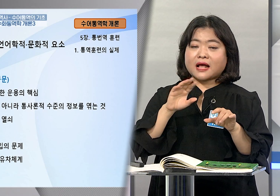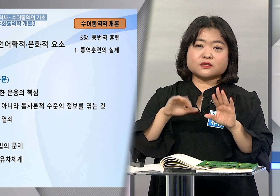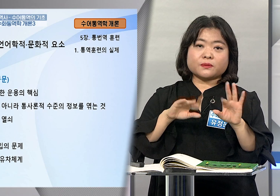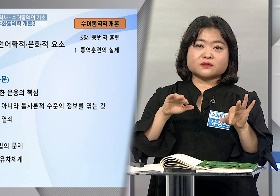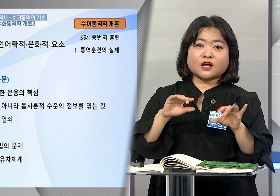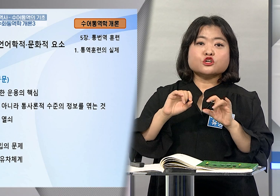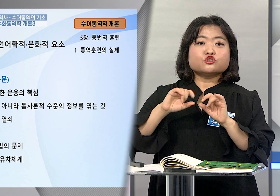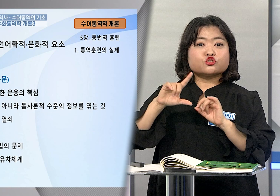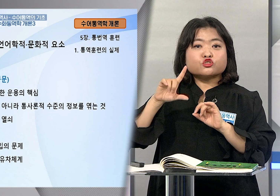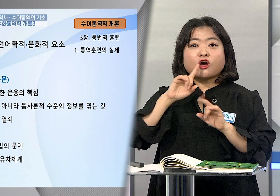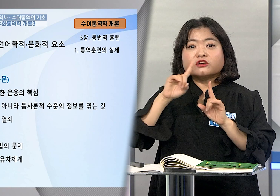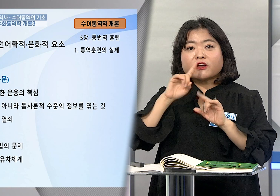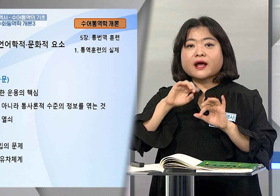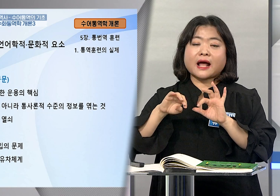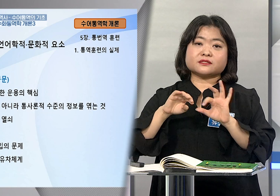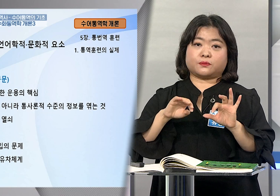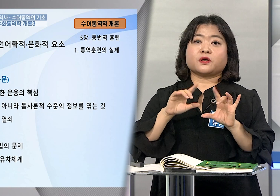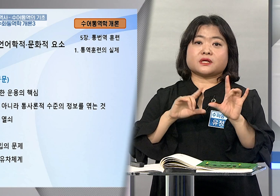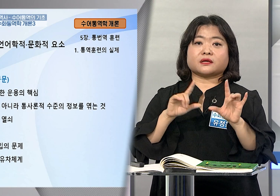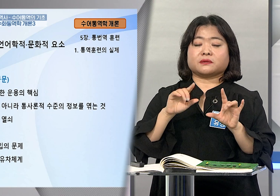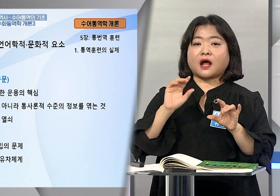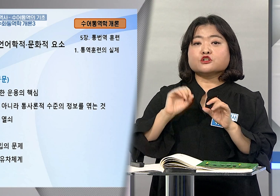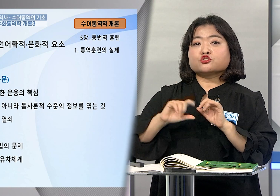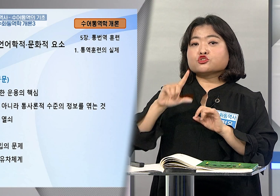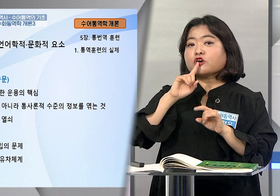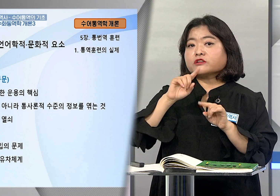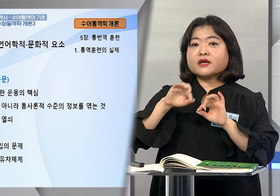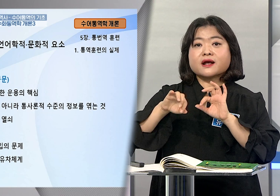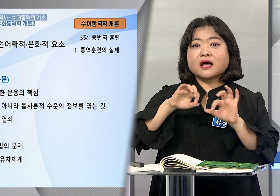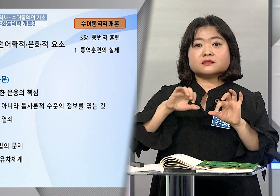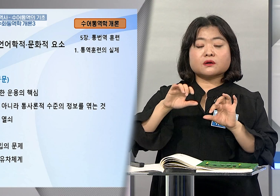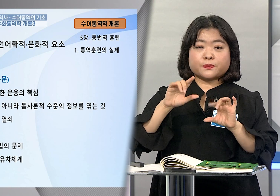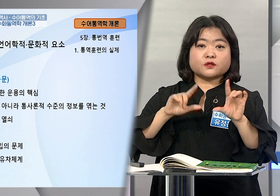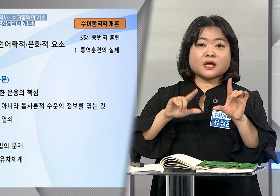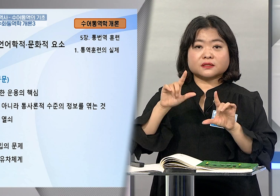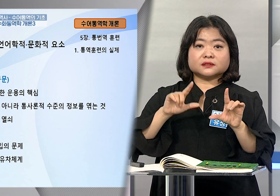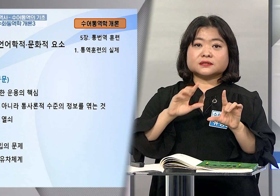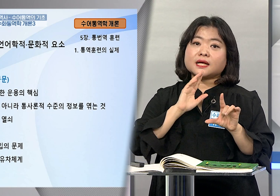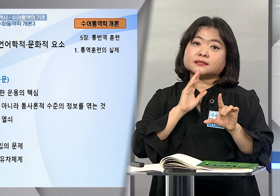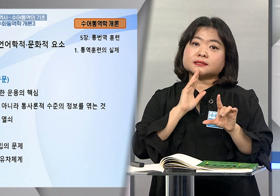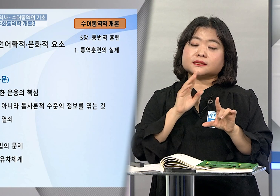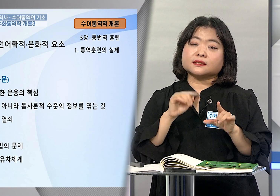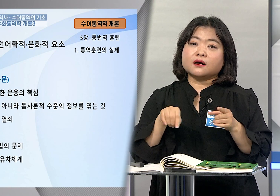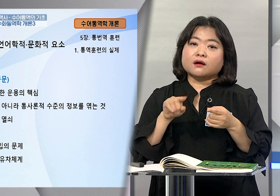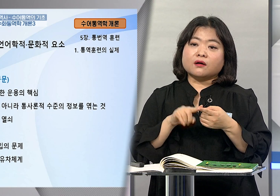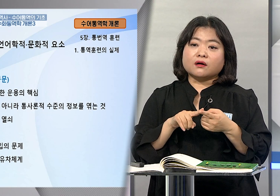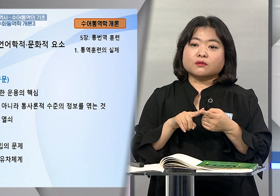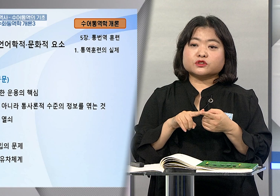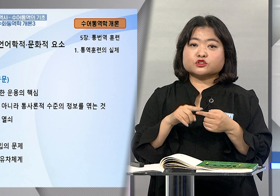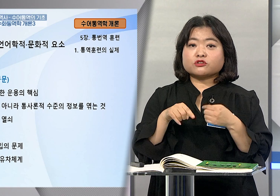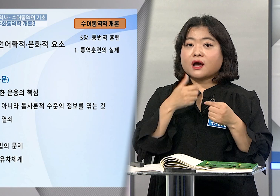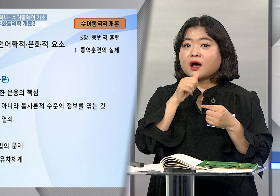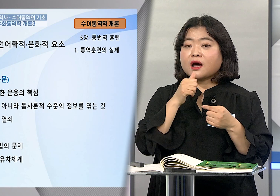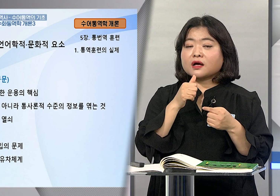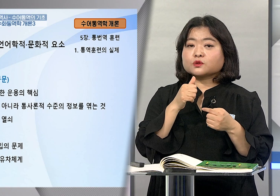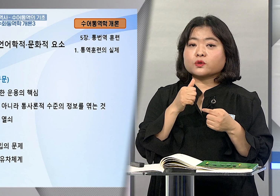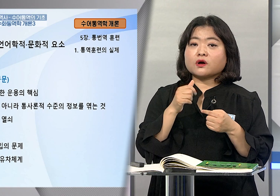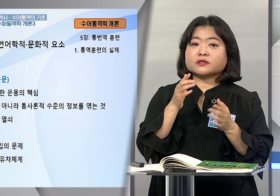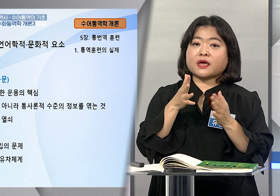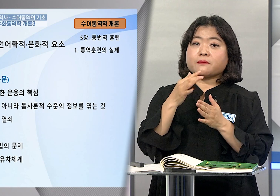간섭 현상, 주류 언어의 간섭 현상입니다. 주류 언어의 간섭 현상은 사실 우리 수화 통역계에만